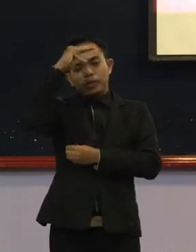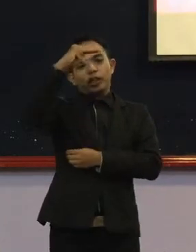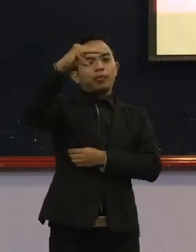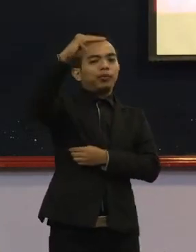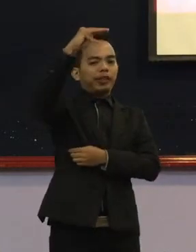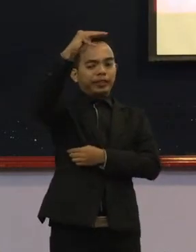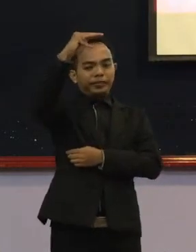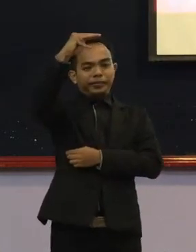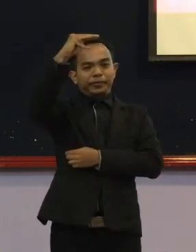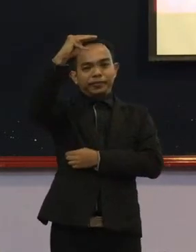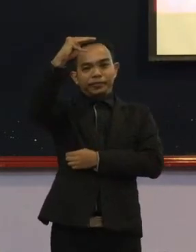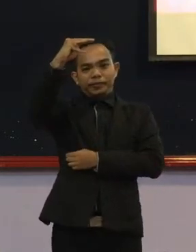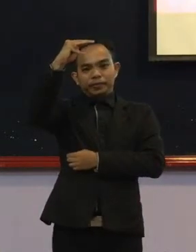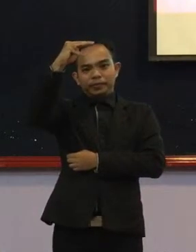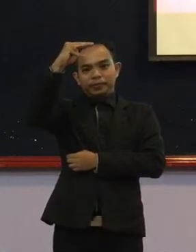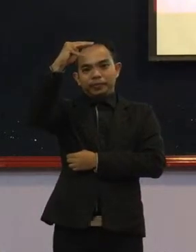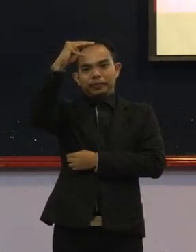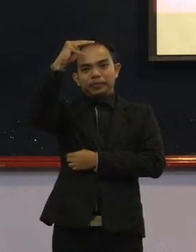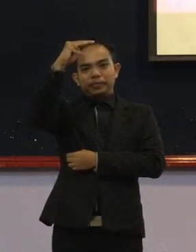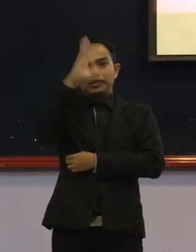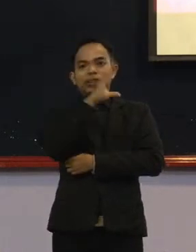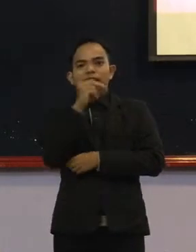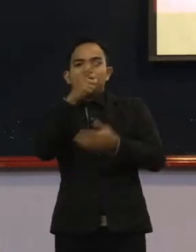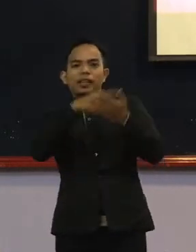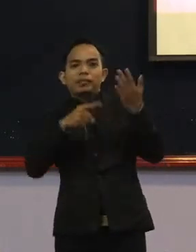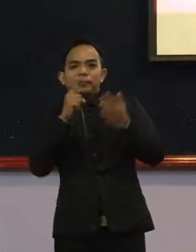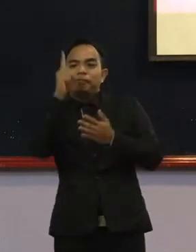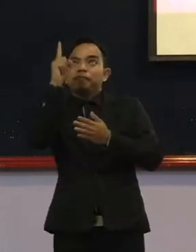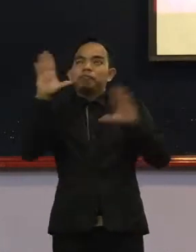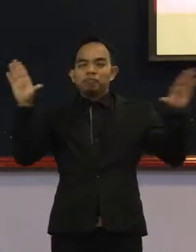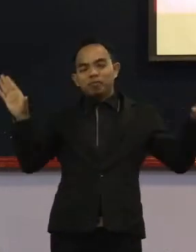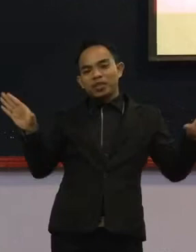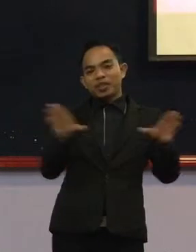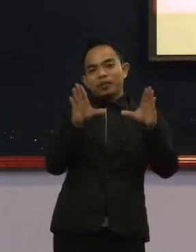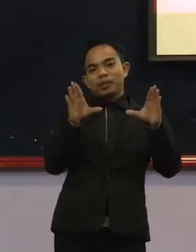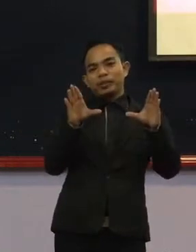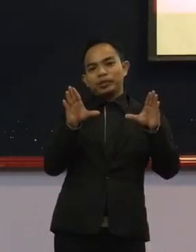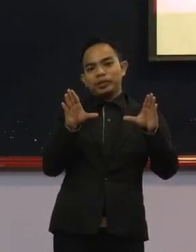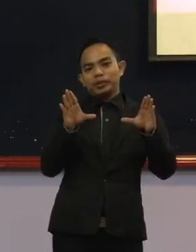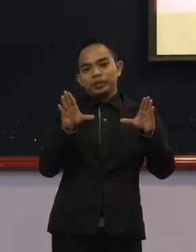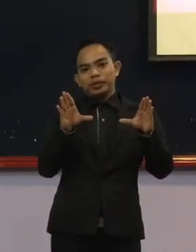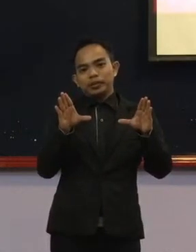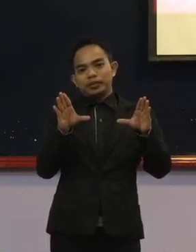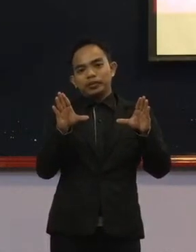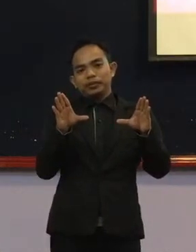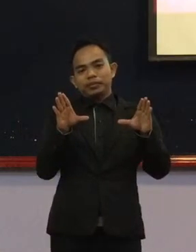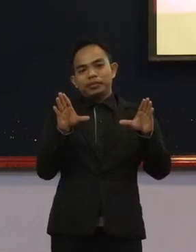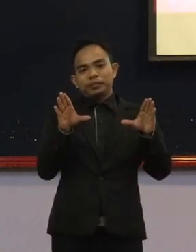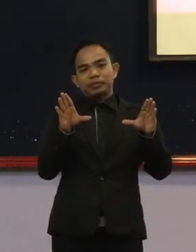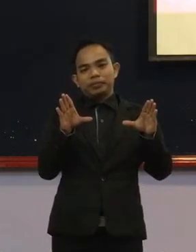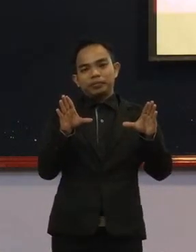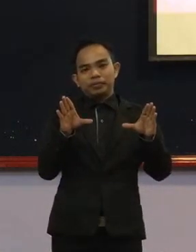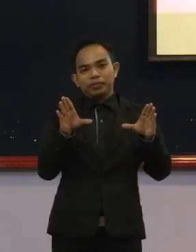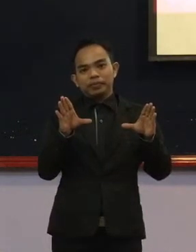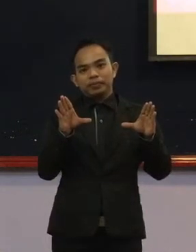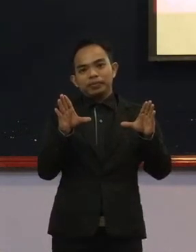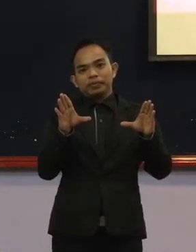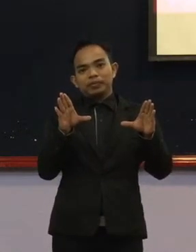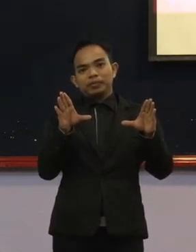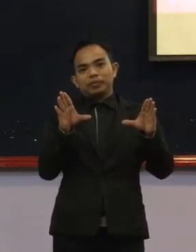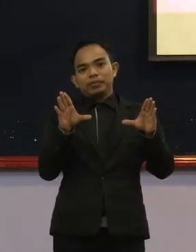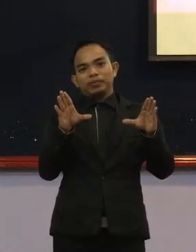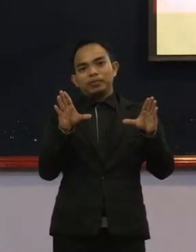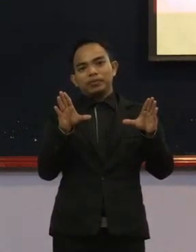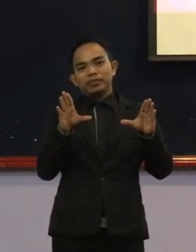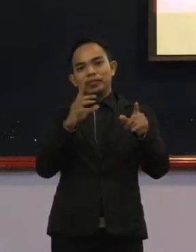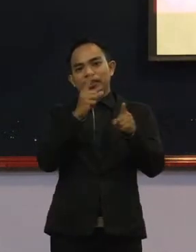الإنسان ما أكفره من أي شيء خلقه من نطفة